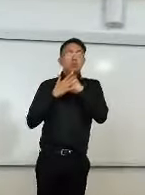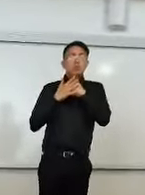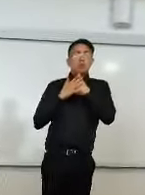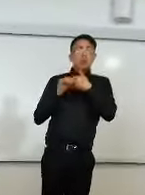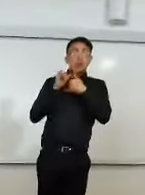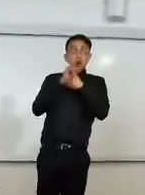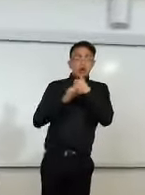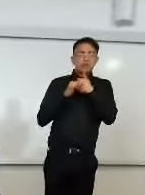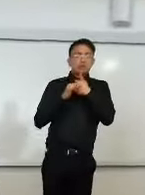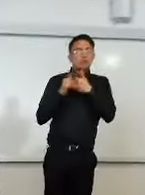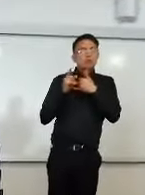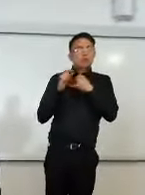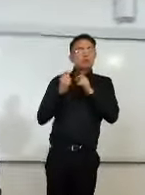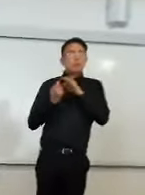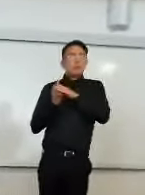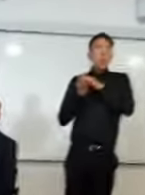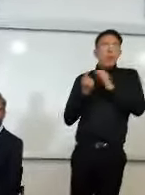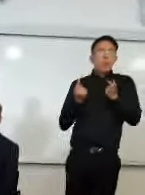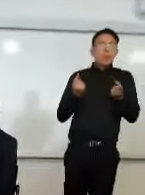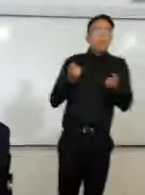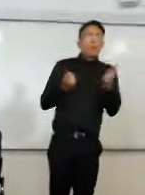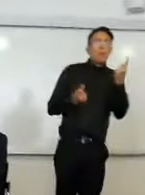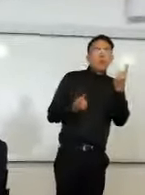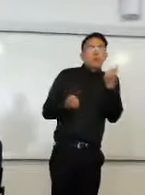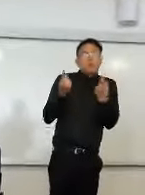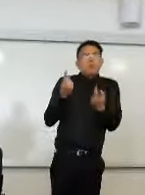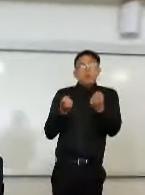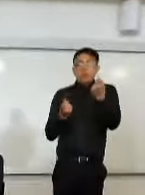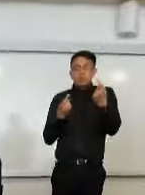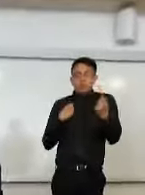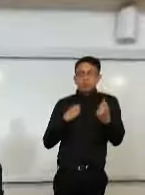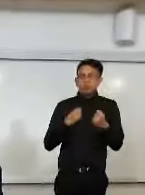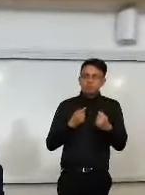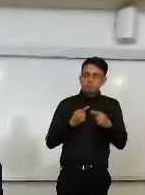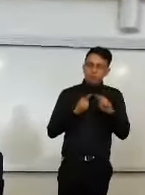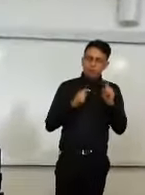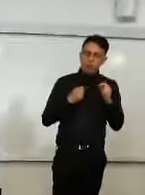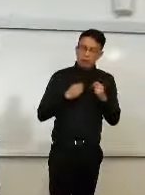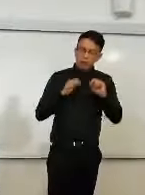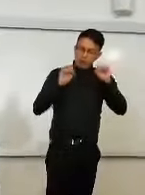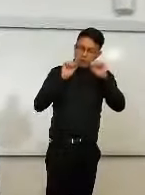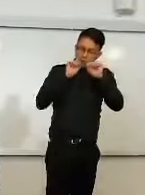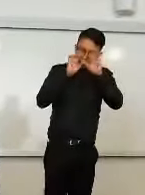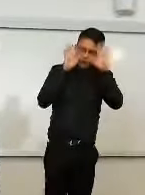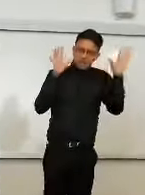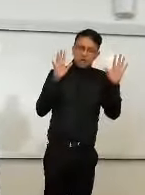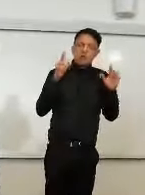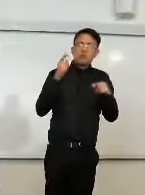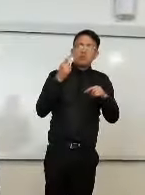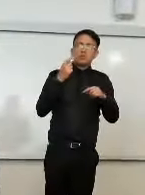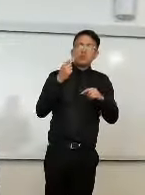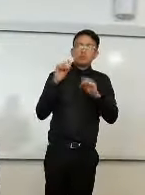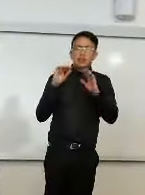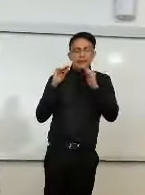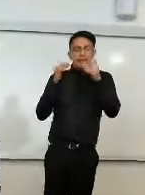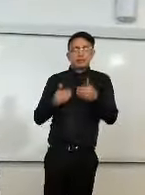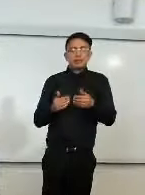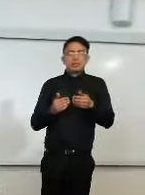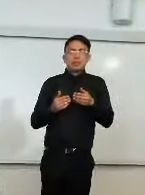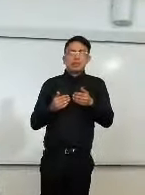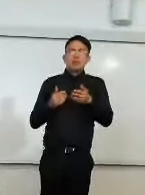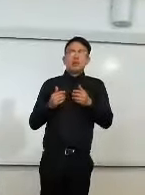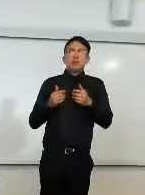primeras iniciativas y decirnos, si no tenemos muy claro el concepto y cómo se comprende la discapacidad, pues